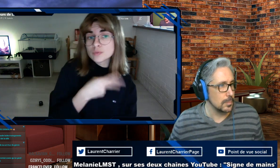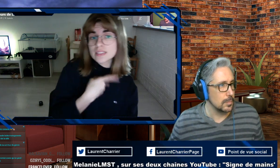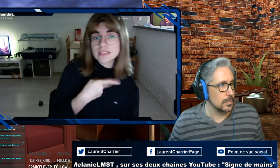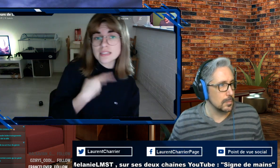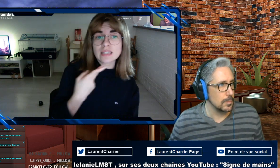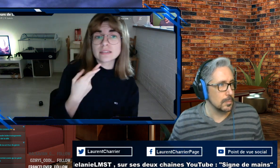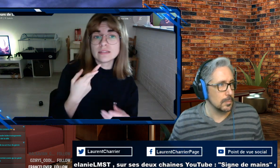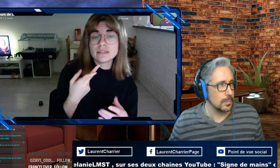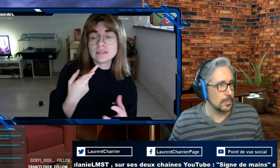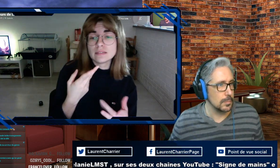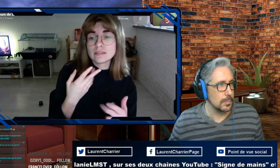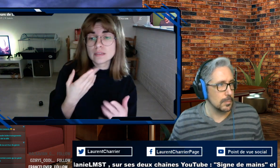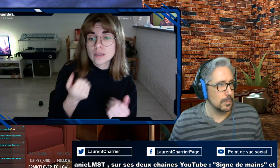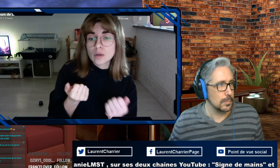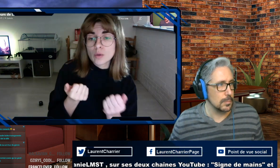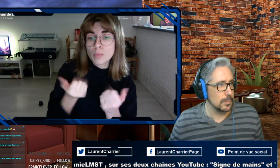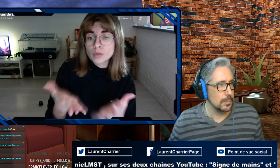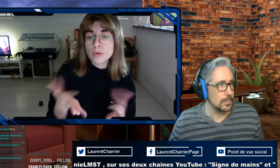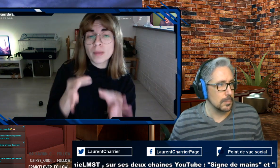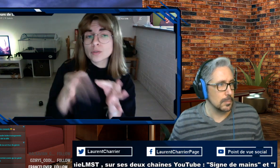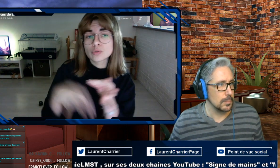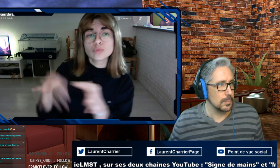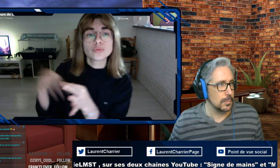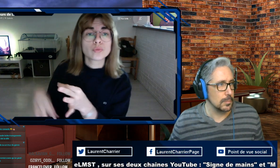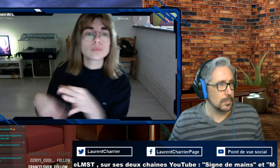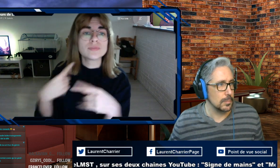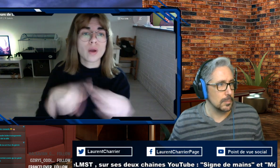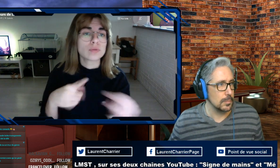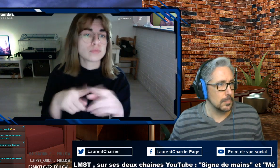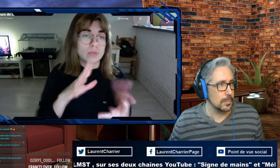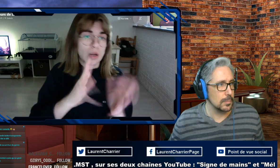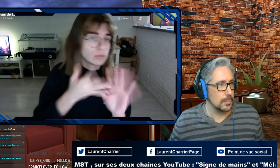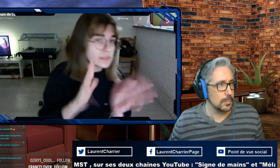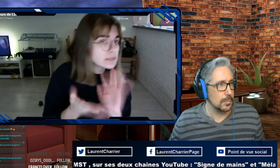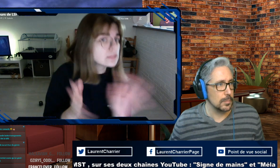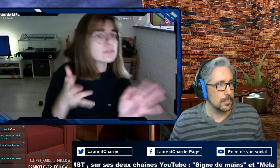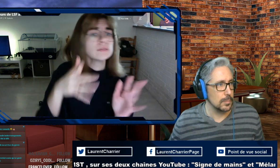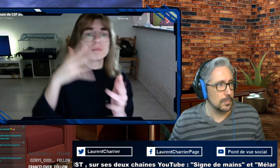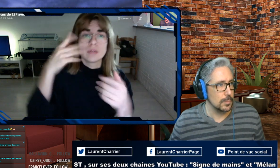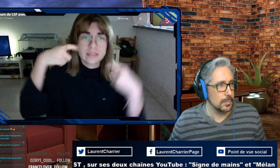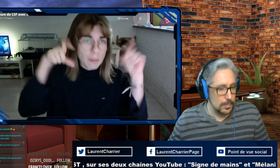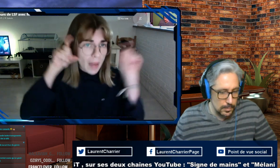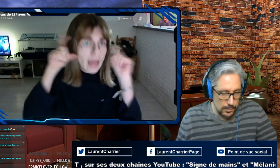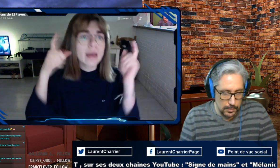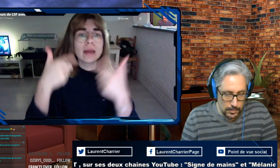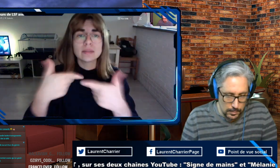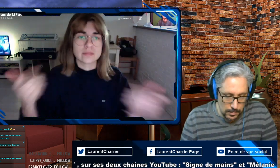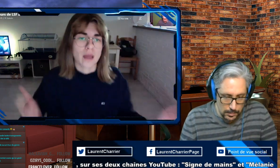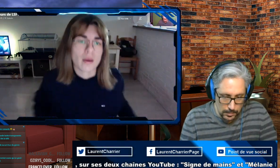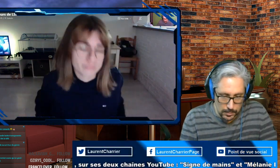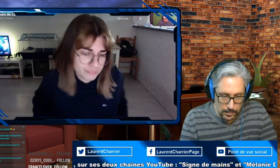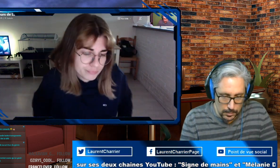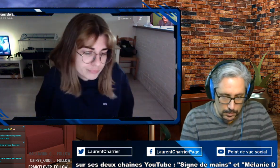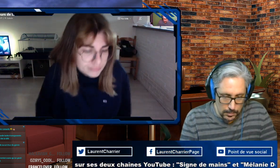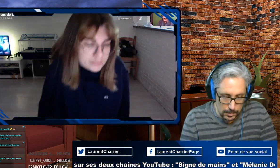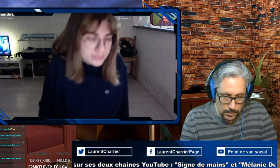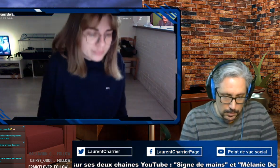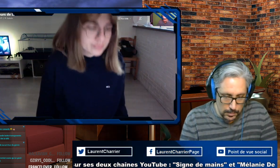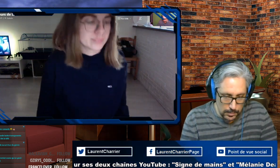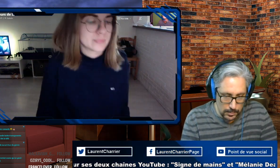faute du médecin qui ne veut pas de son option différente. La langue des signes, les appareils, tout ça.